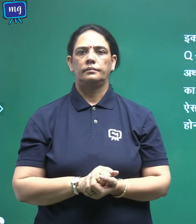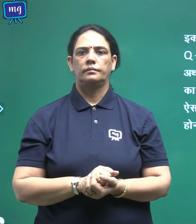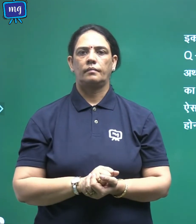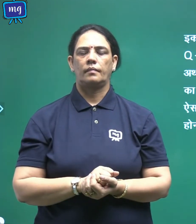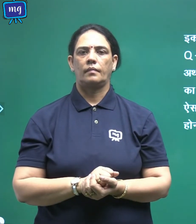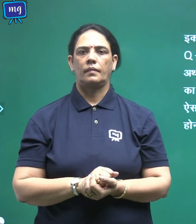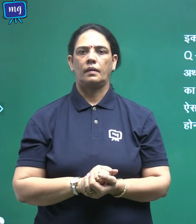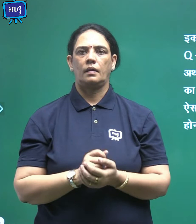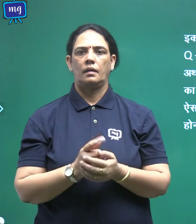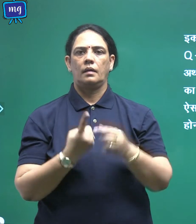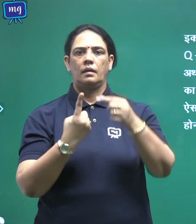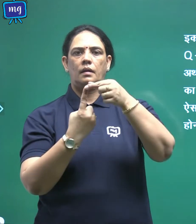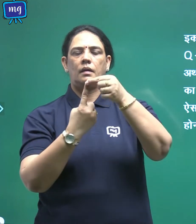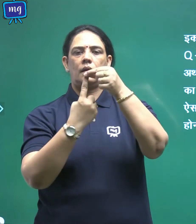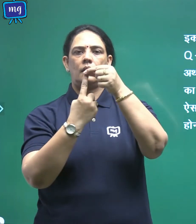इकाई स्तंभ में